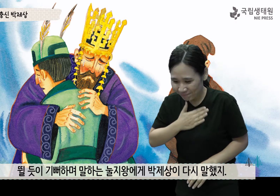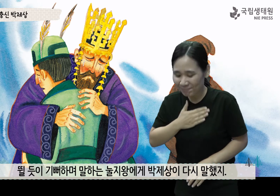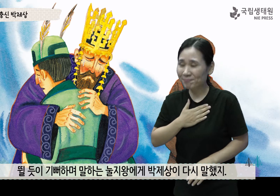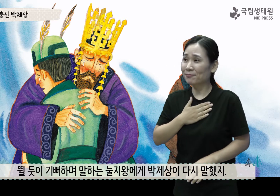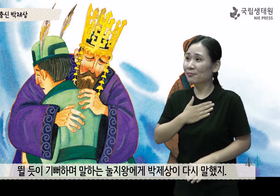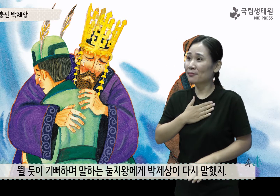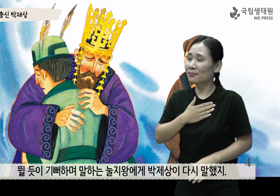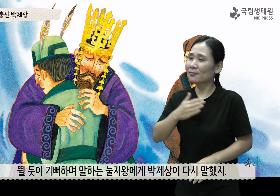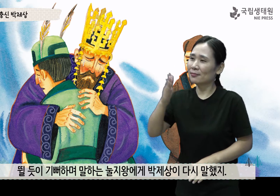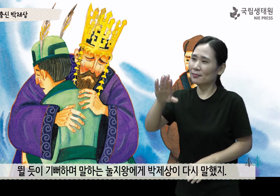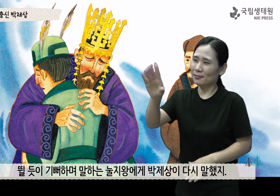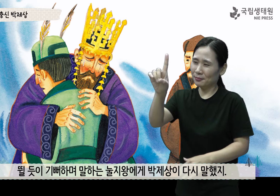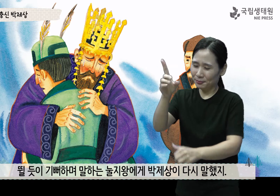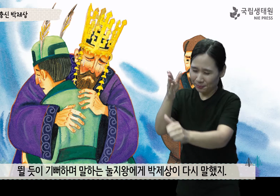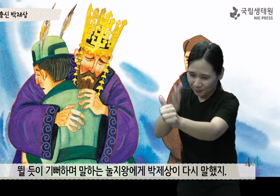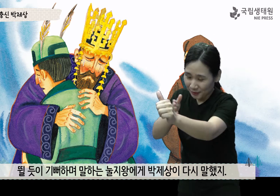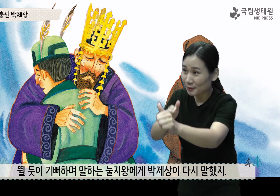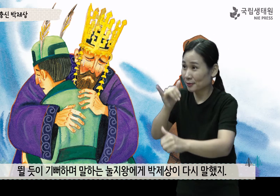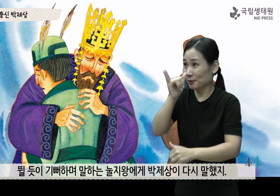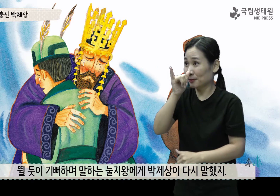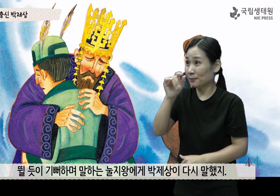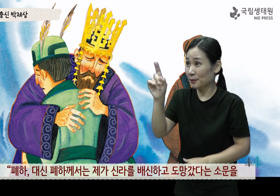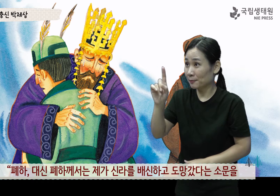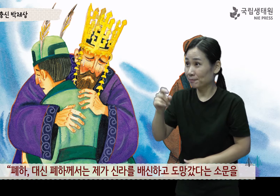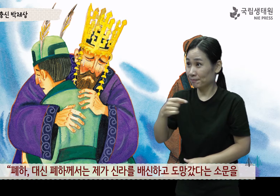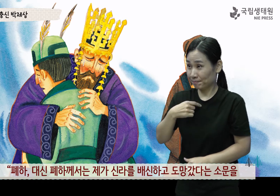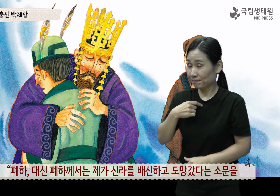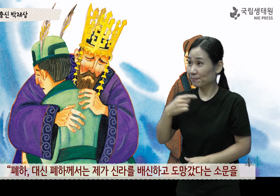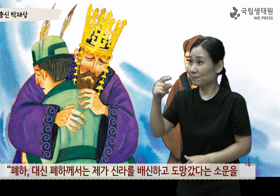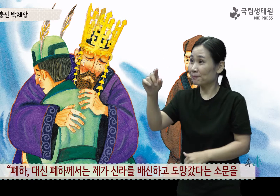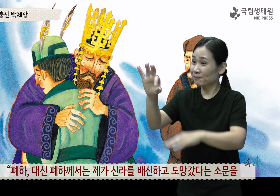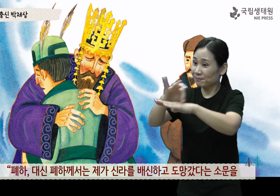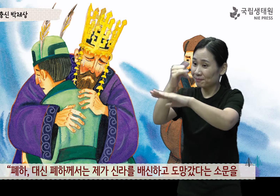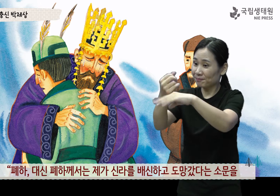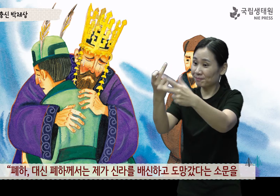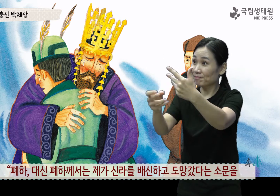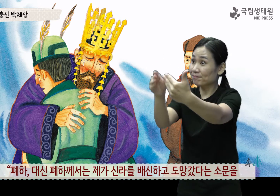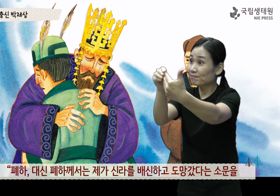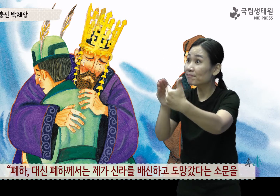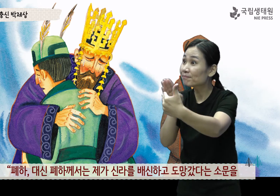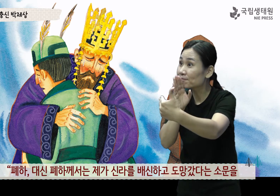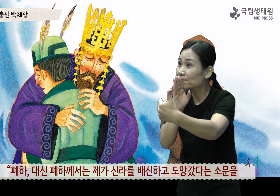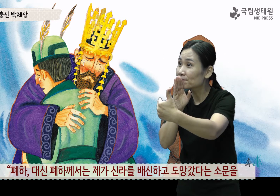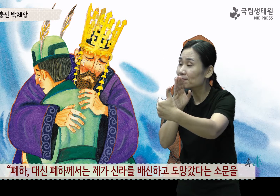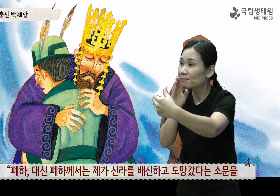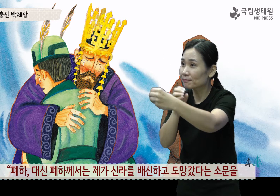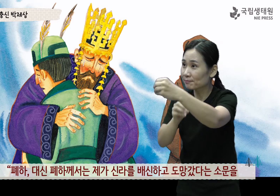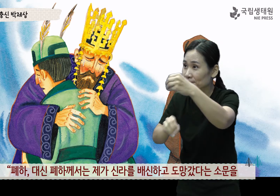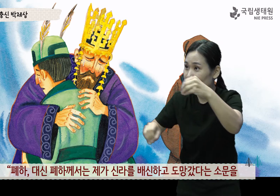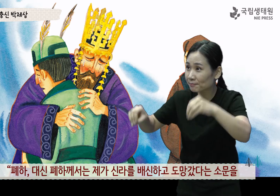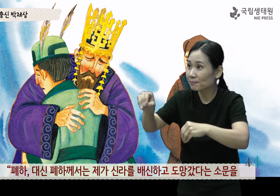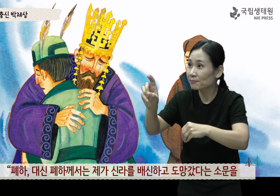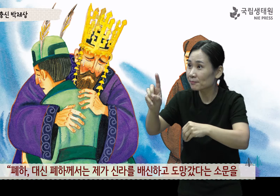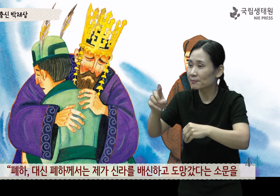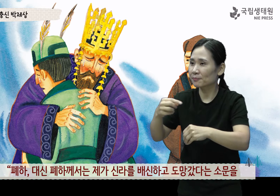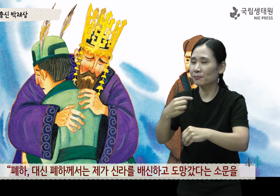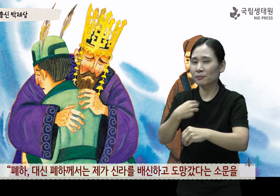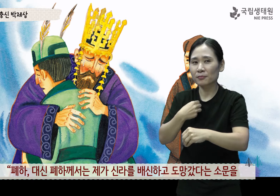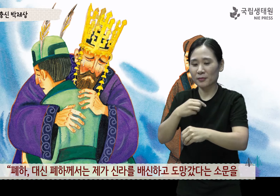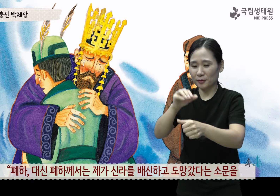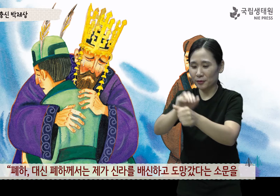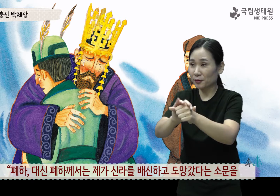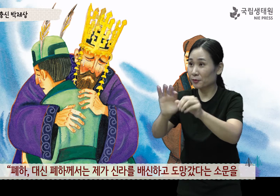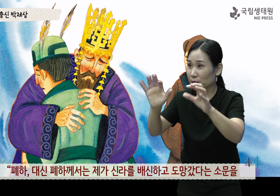박재상이 다시 말했지. 배하, 대신 배하께서는 제가 신라를